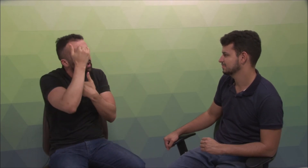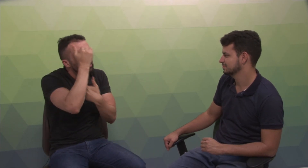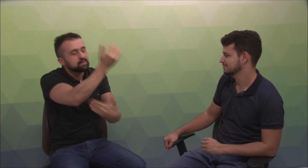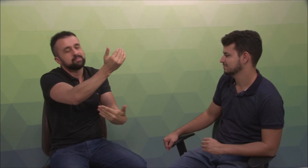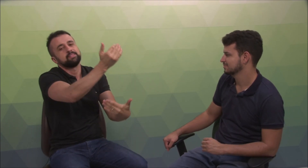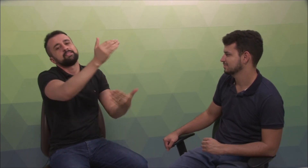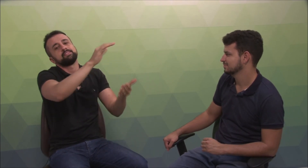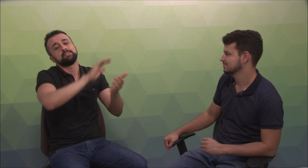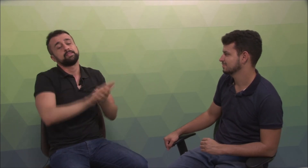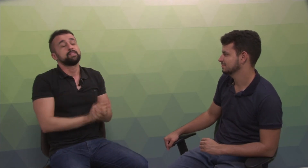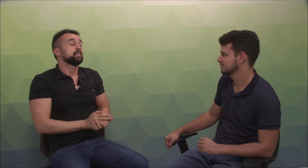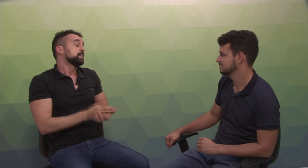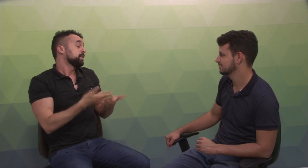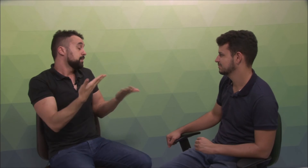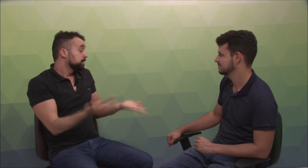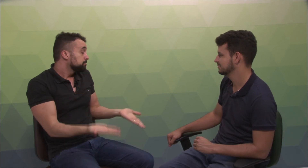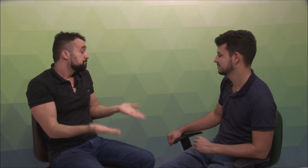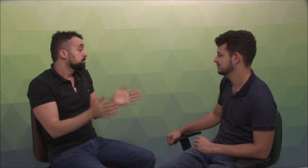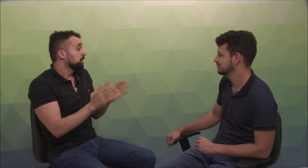muito importante. Por isso nós agradecemos